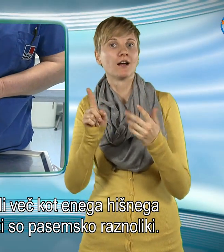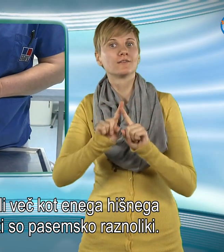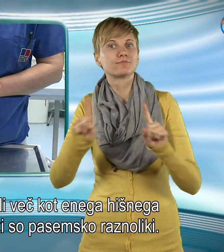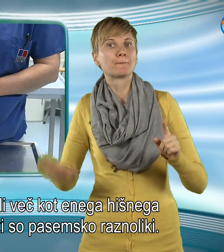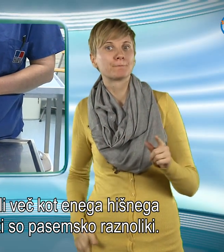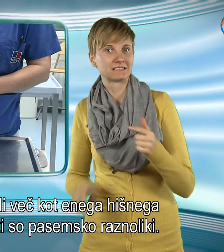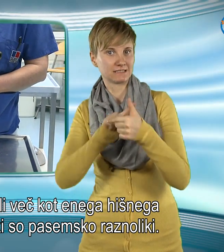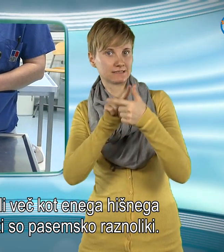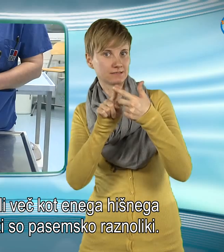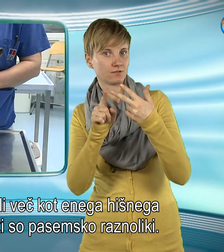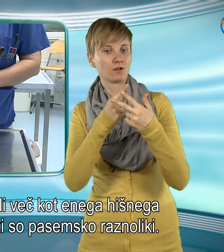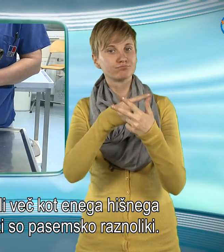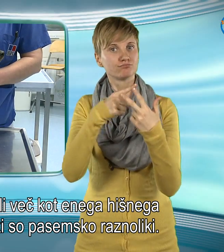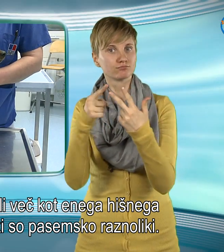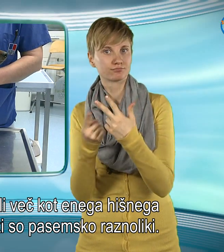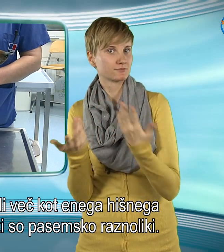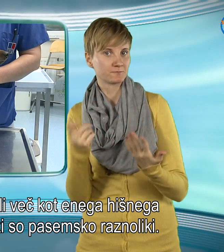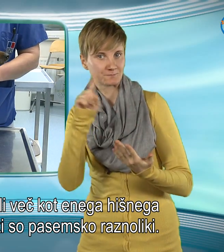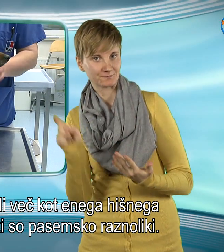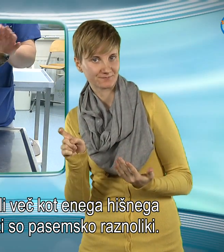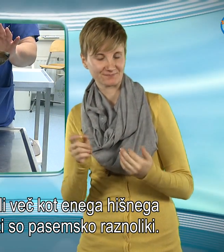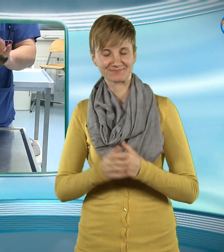so pasemsko raznoliki.